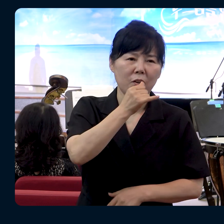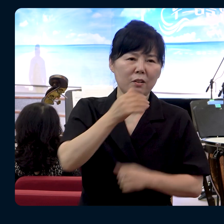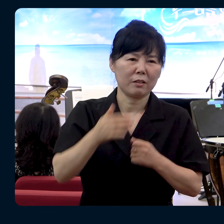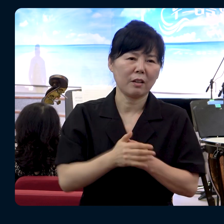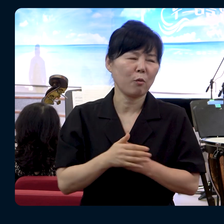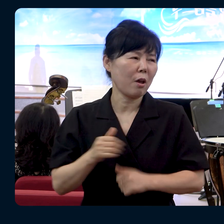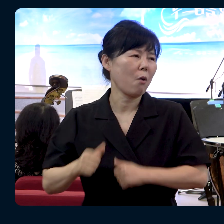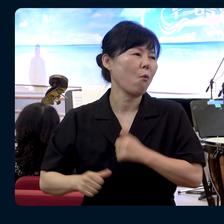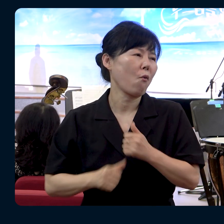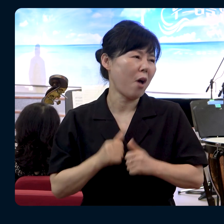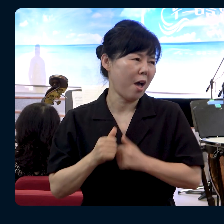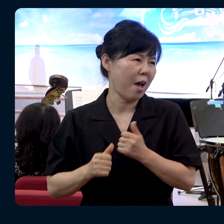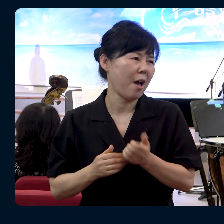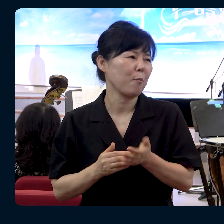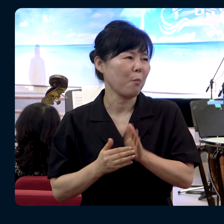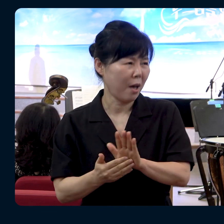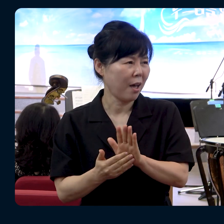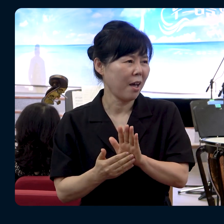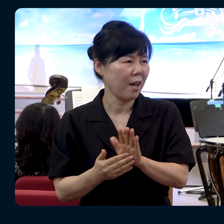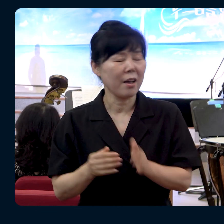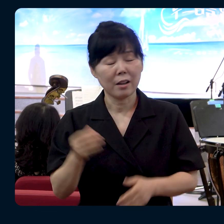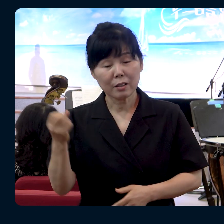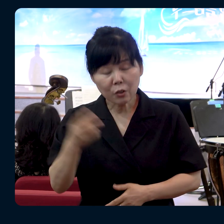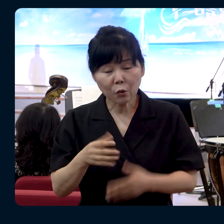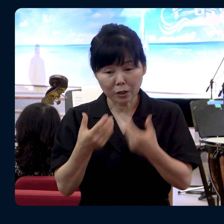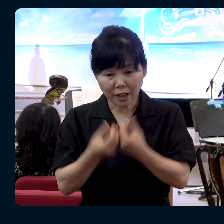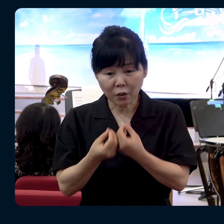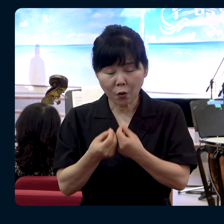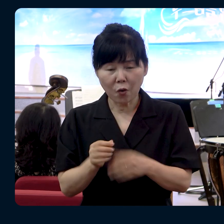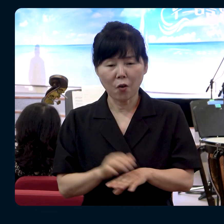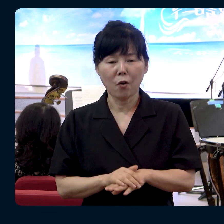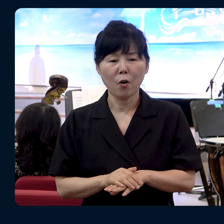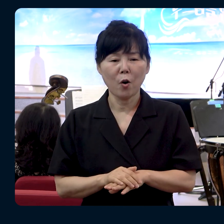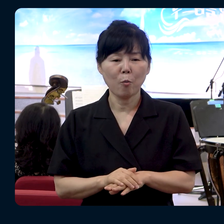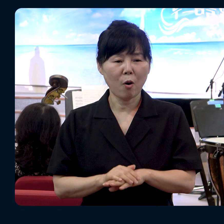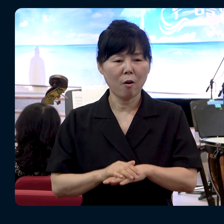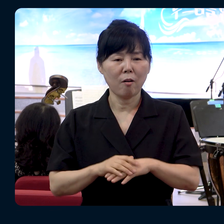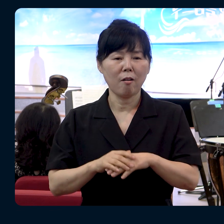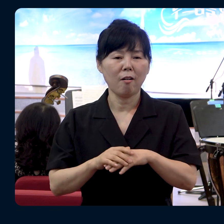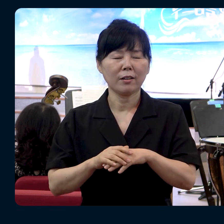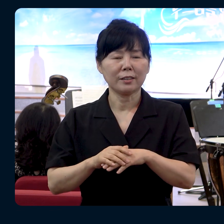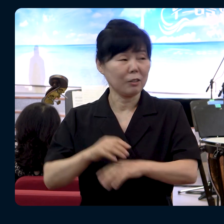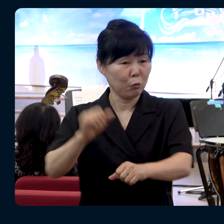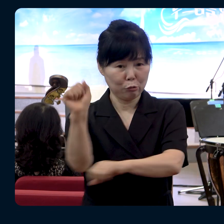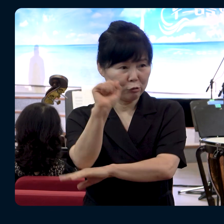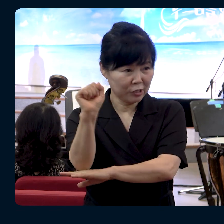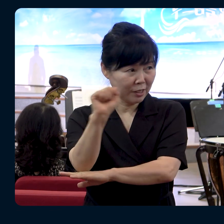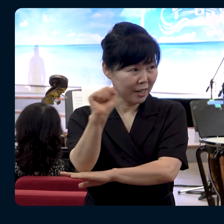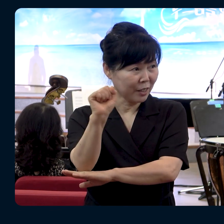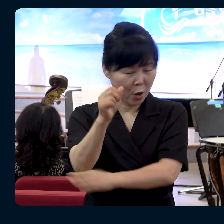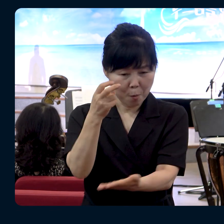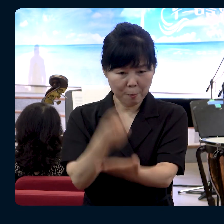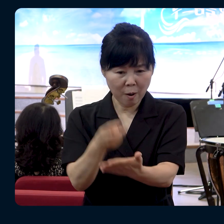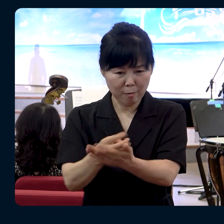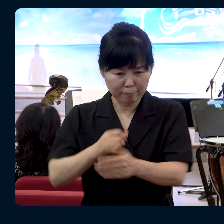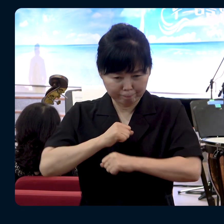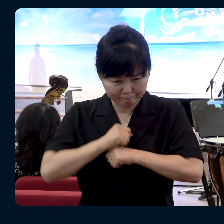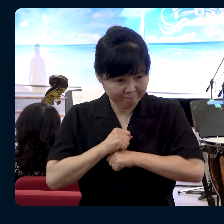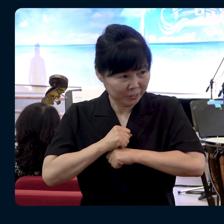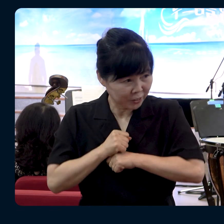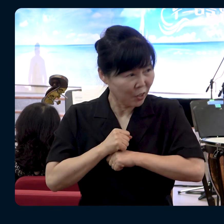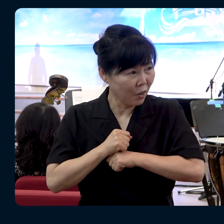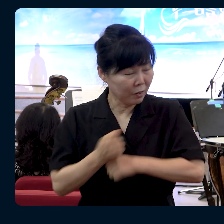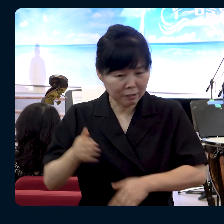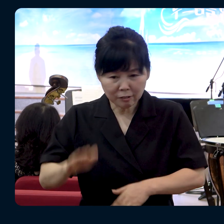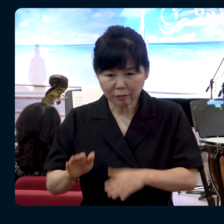운전하는데 나는 신호를 잘 지켜야 되는 사람이에요. 평생 나는 그런 규칙을 잘 지키면서 살았어요. 근데 중요한 일이 있어도